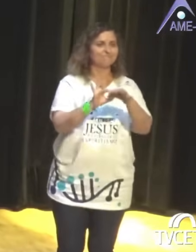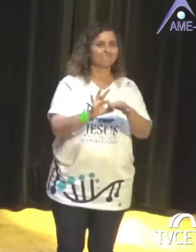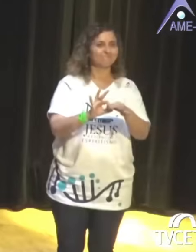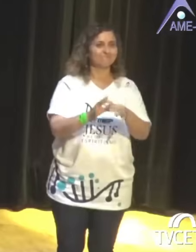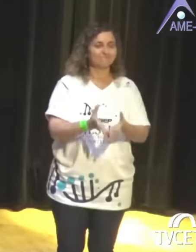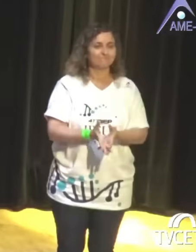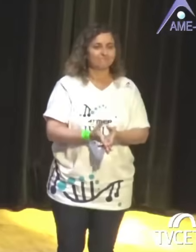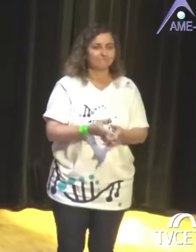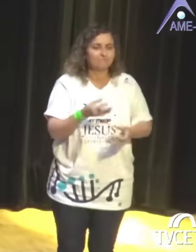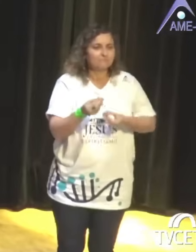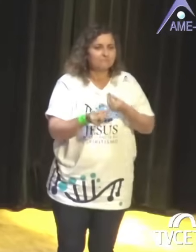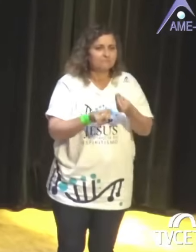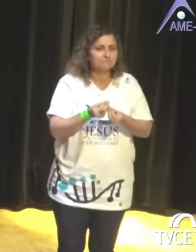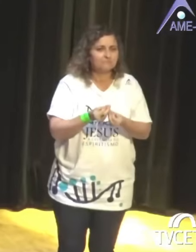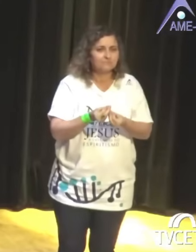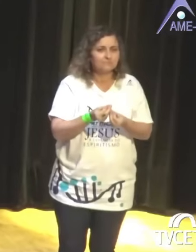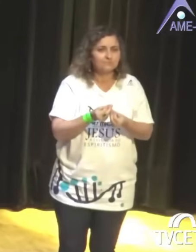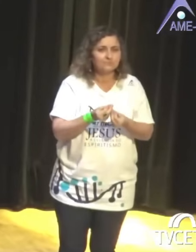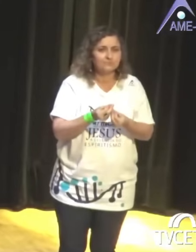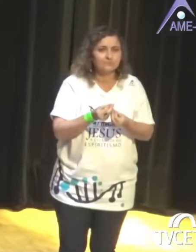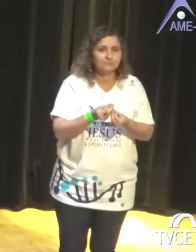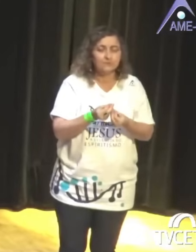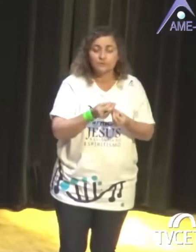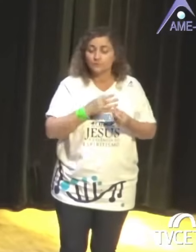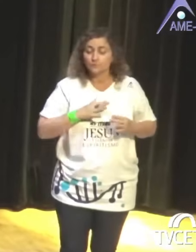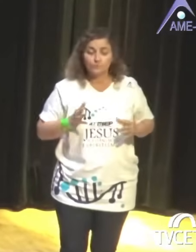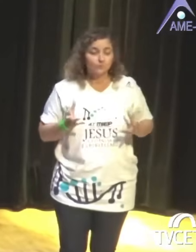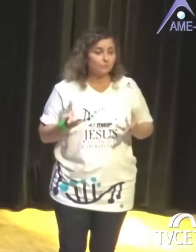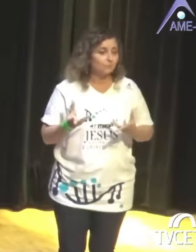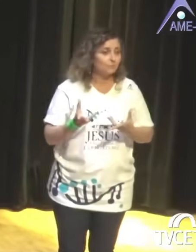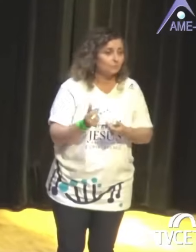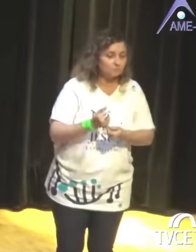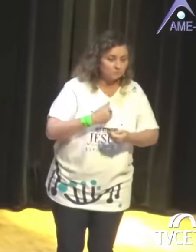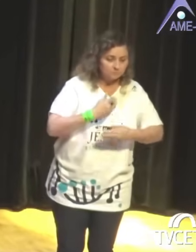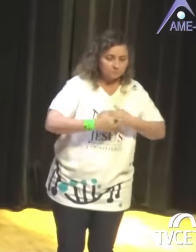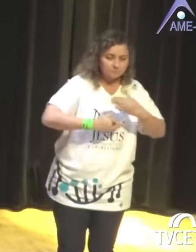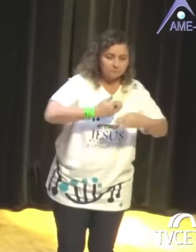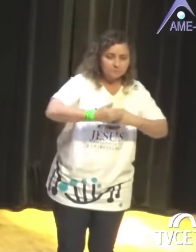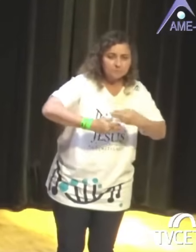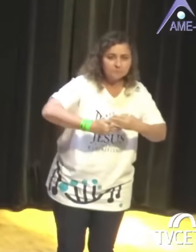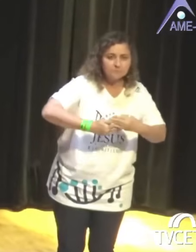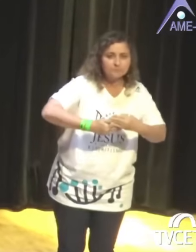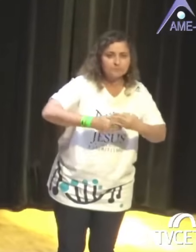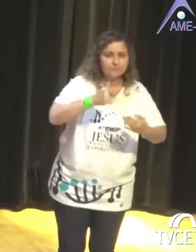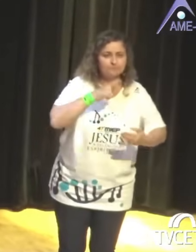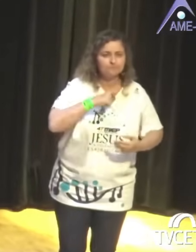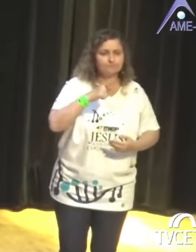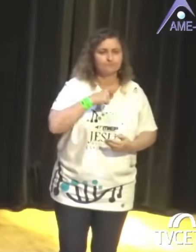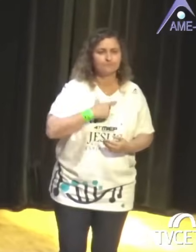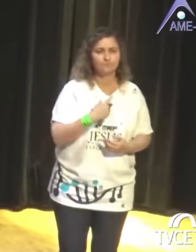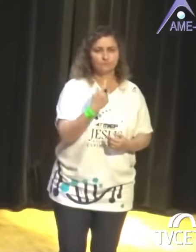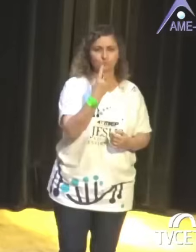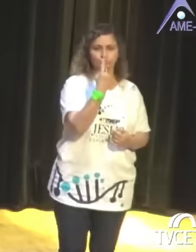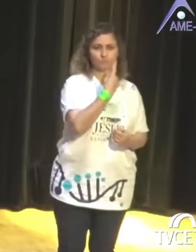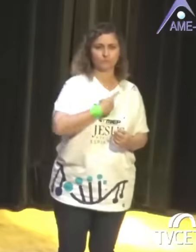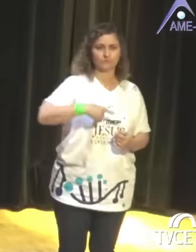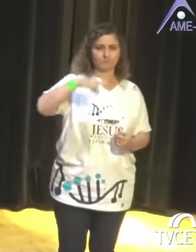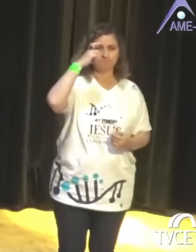tudo todos os processos bioquímicos do planeta Terra foram coordenados por uma inteligência